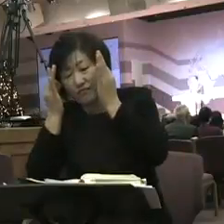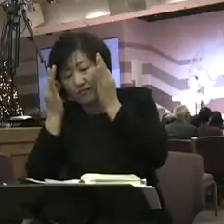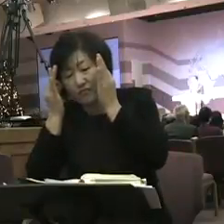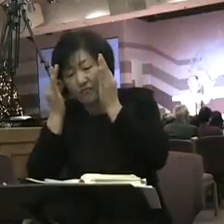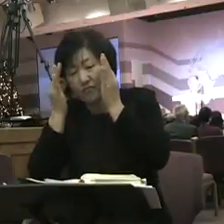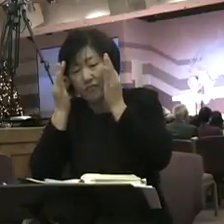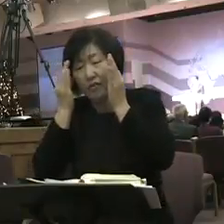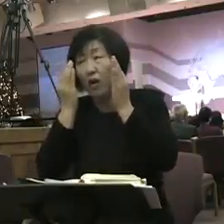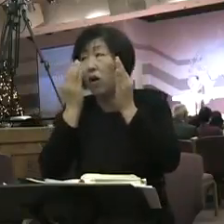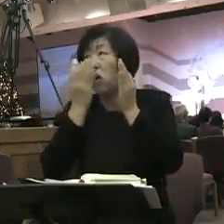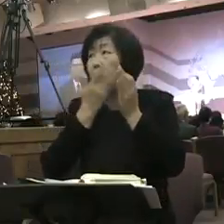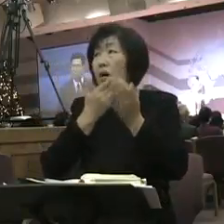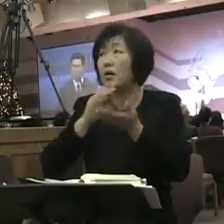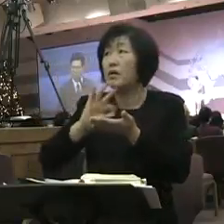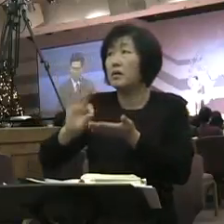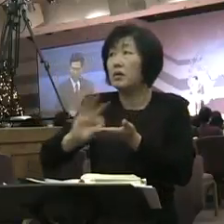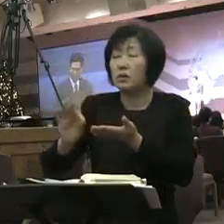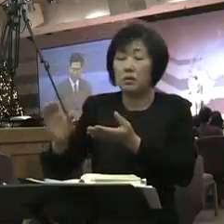있어요.